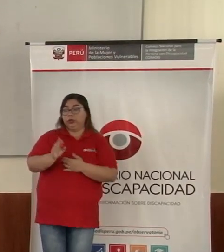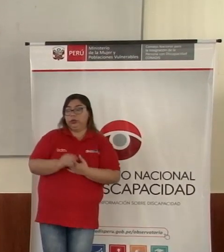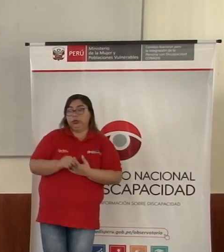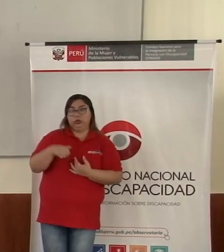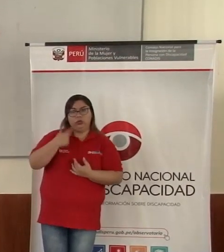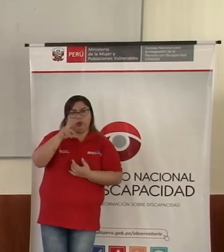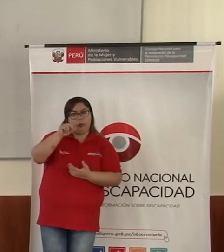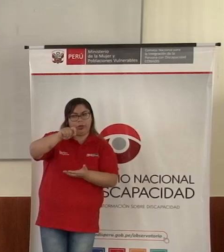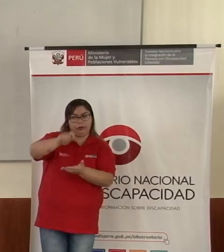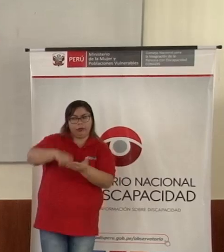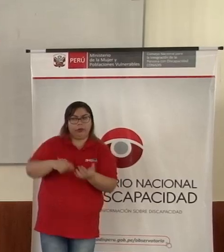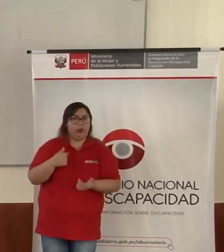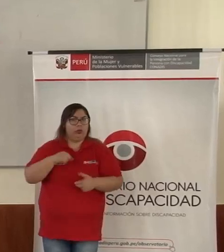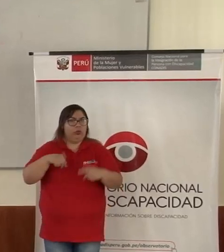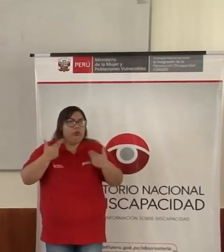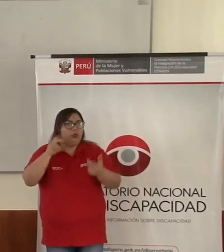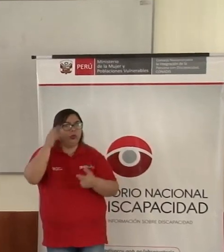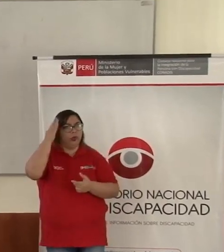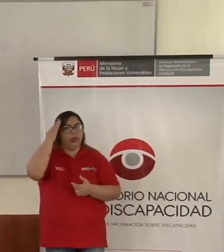puede firmar, entonces es incapaz.